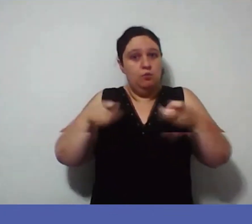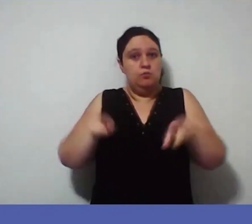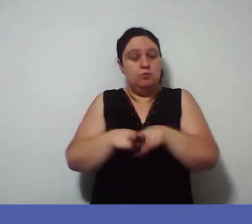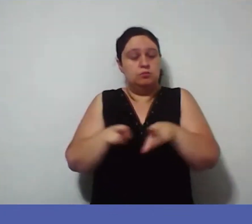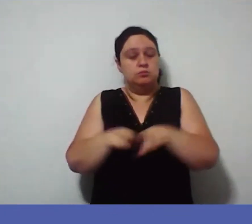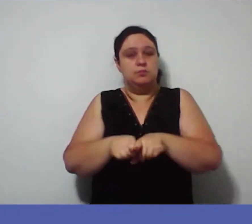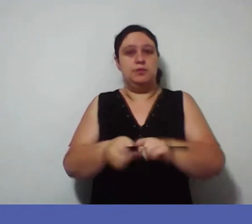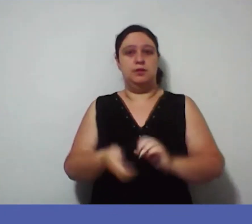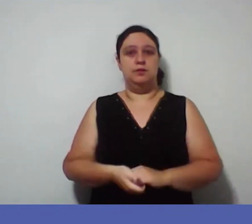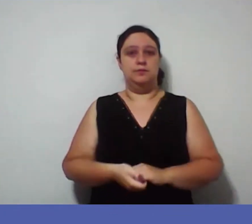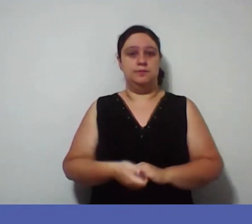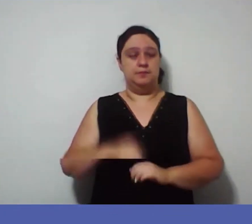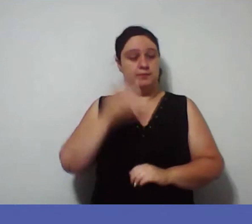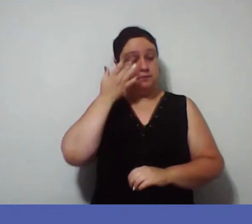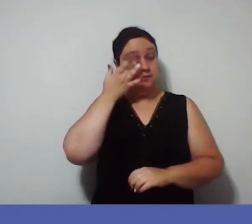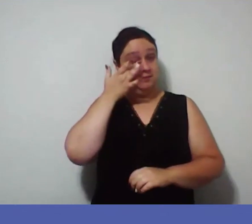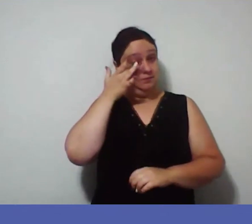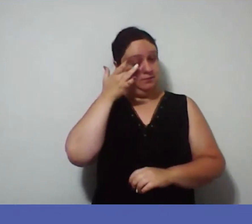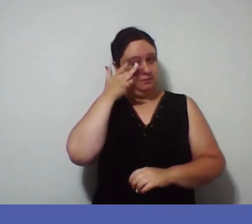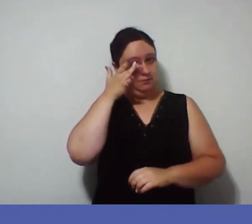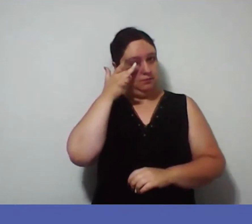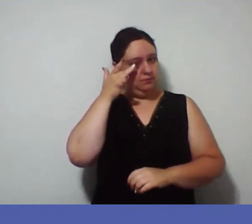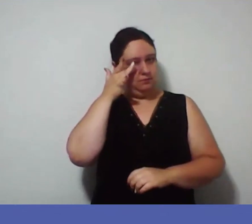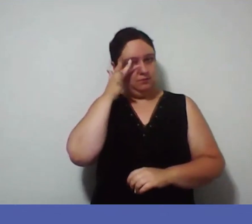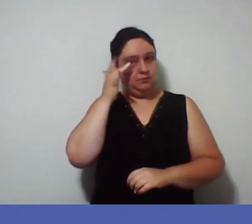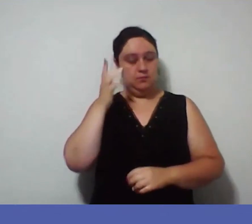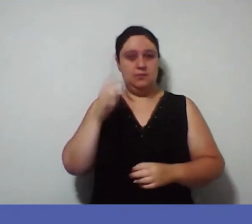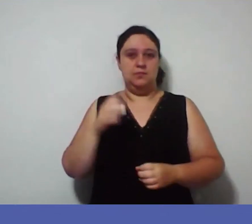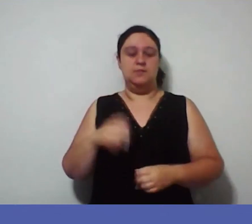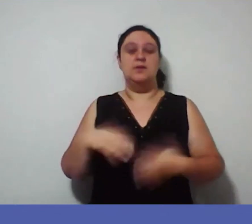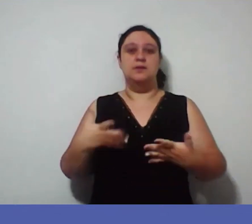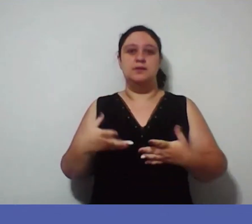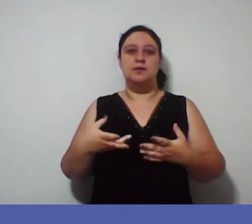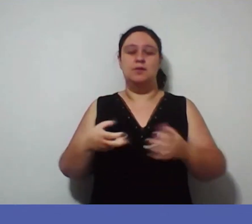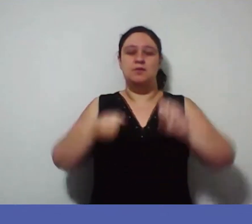Eles criam, são os engenheiros da informática, criam